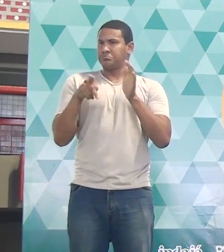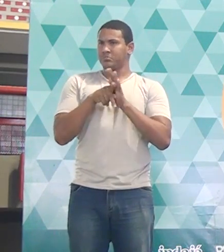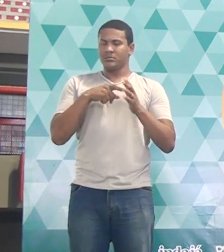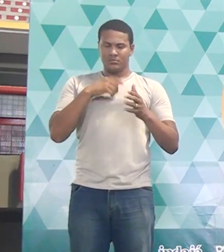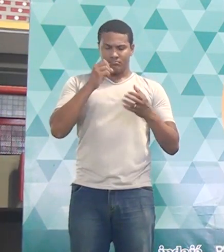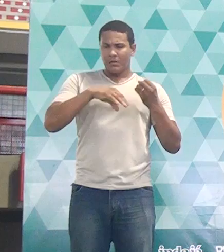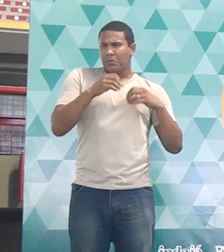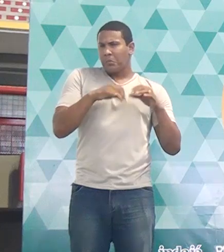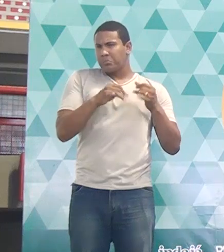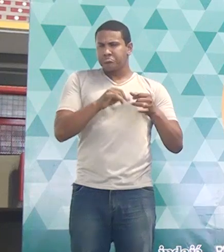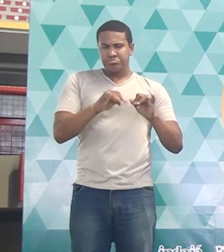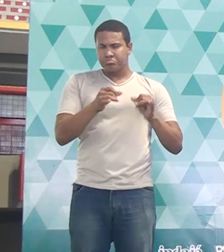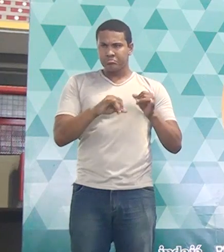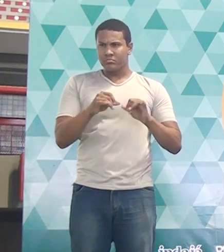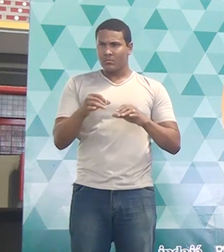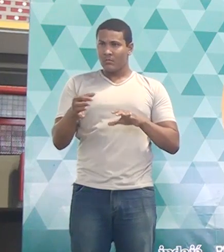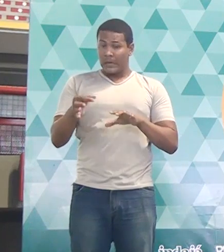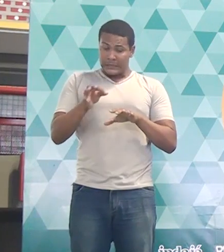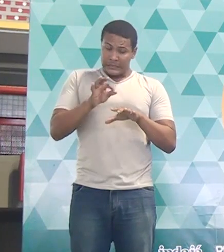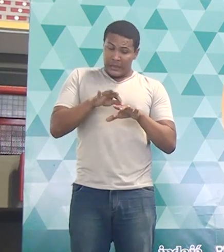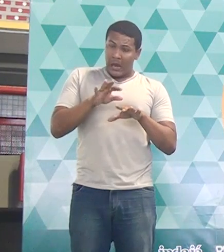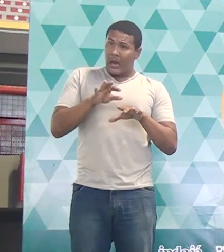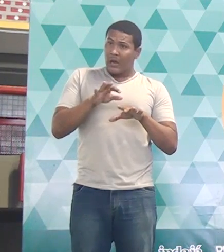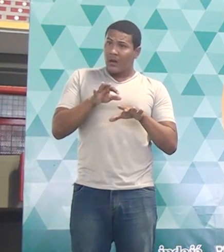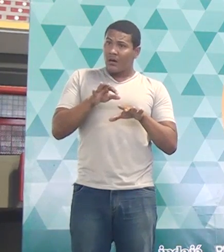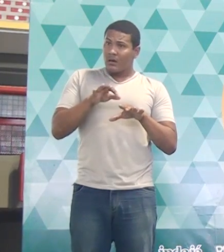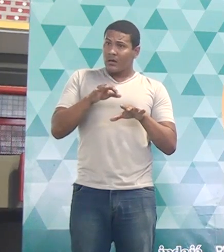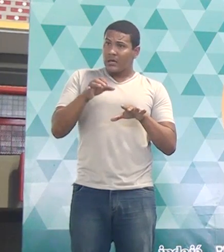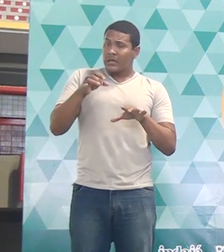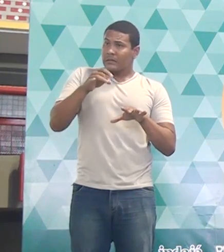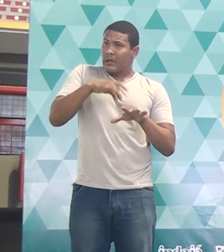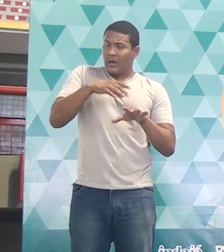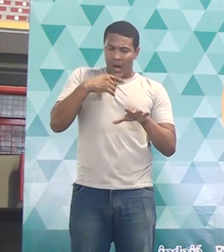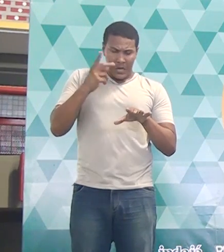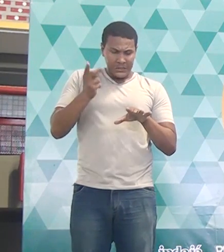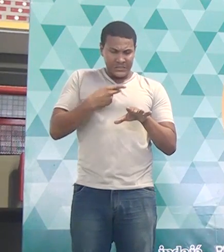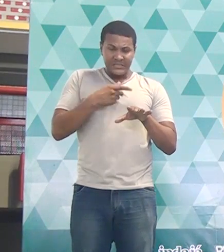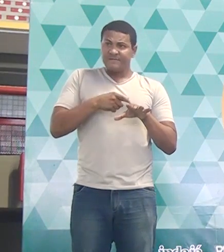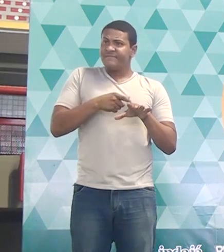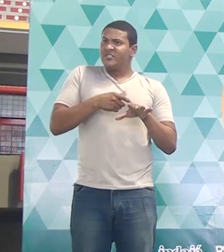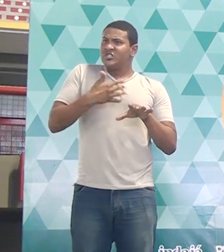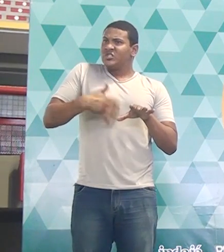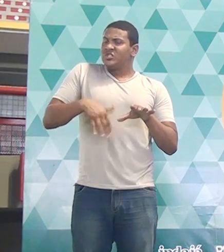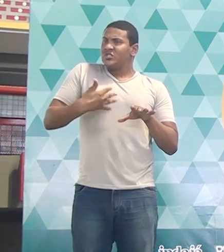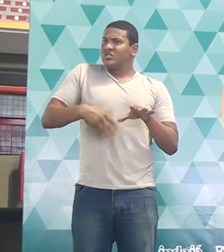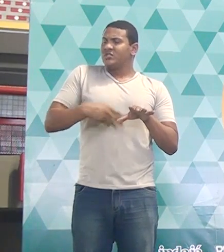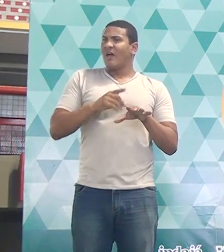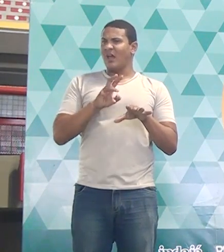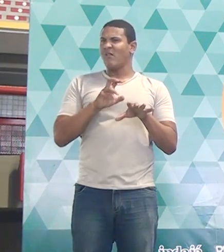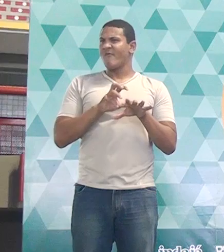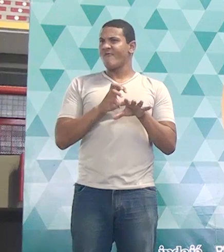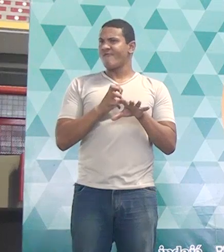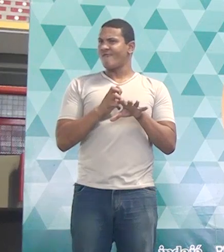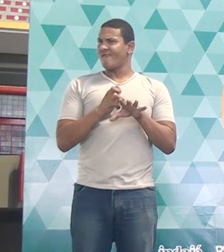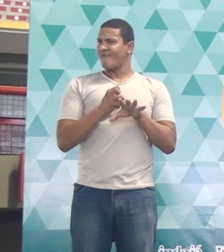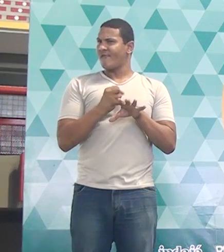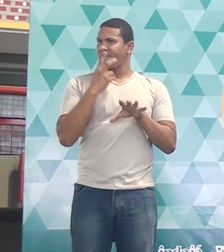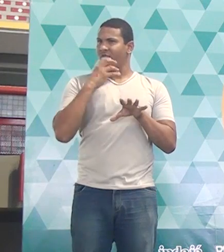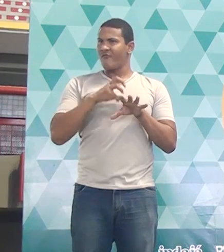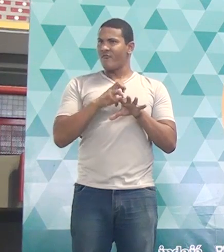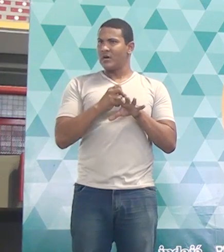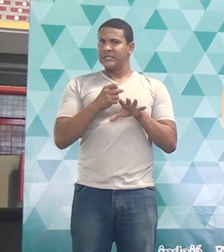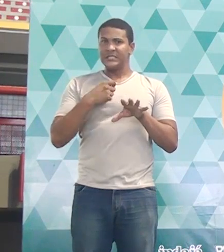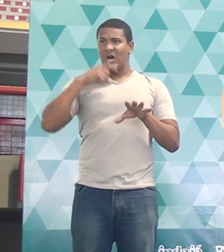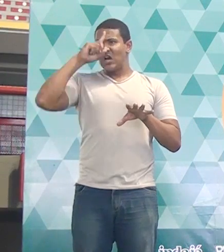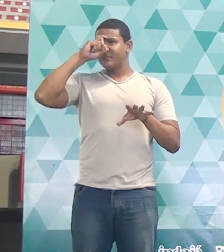que ir para o hospital. Mas antes de ir para o hospital, eu posso aplicar alguma coisa aqui para minimizar aquela queimadura. Porque se eu esperar chegar no